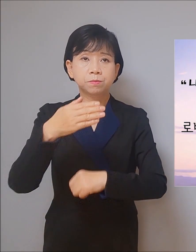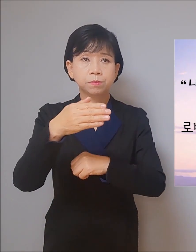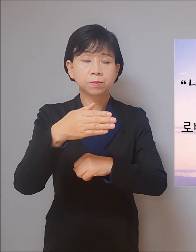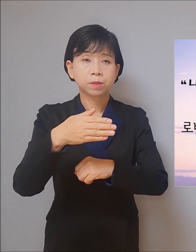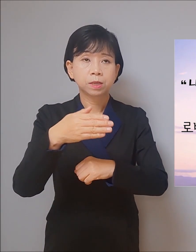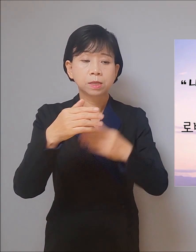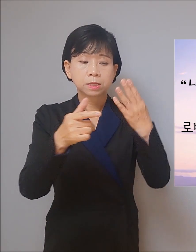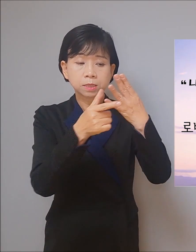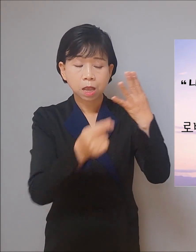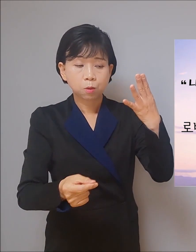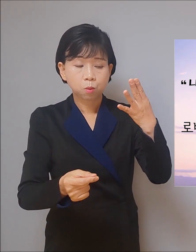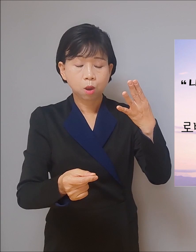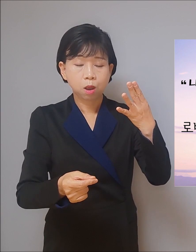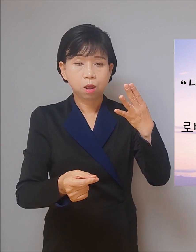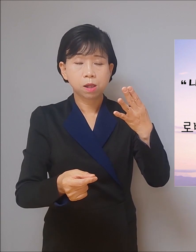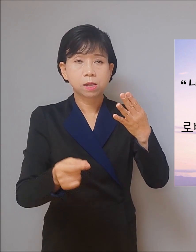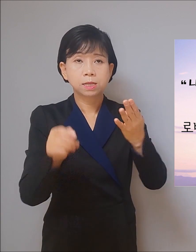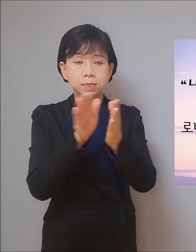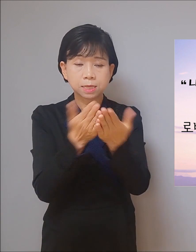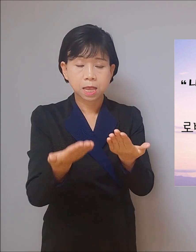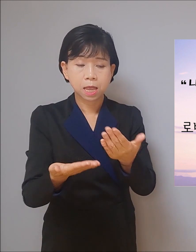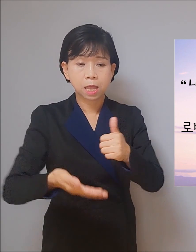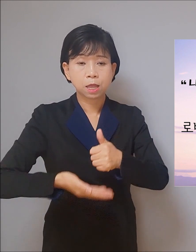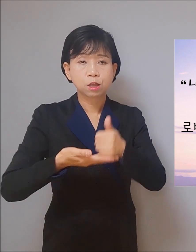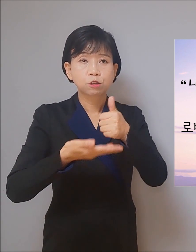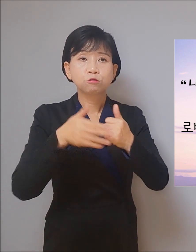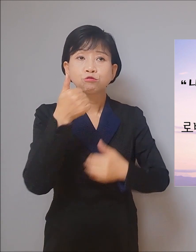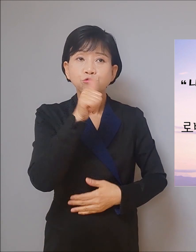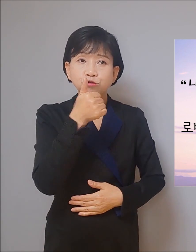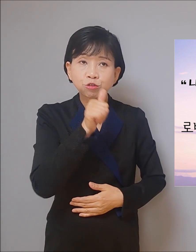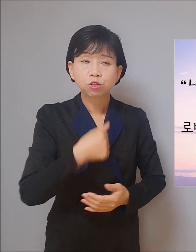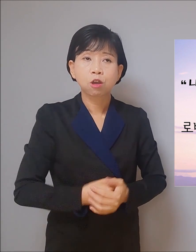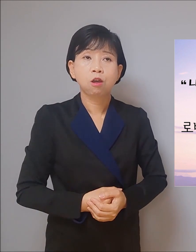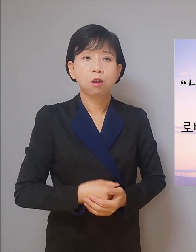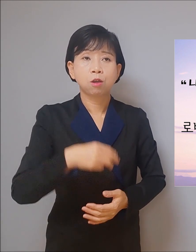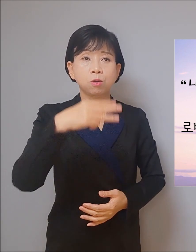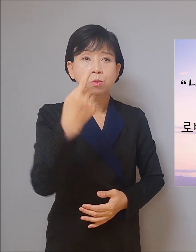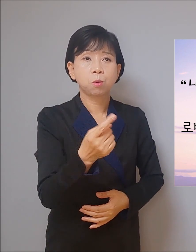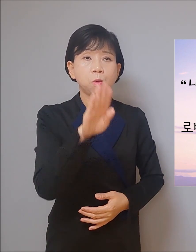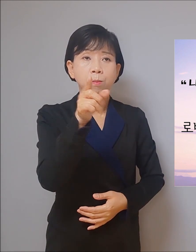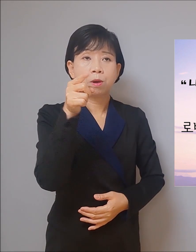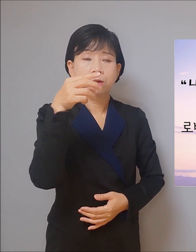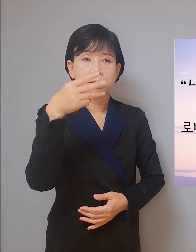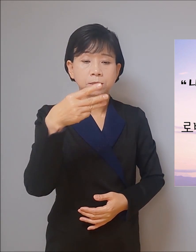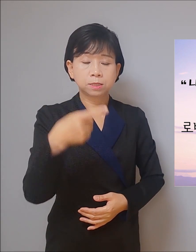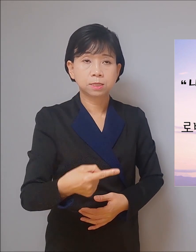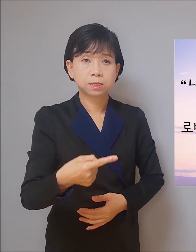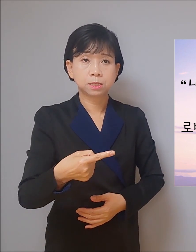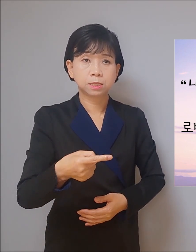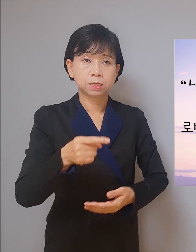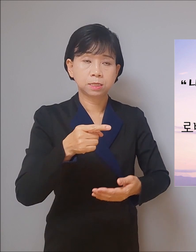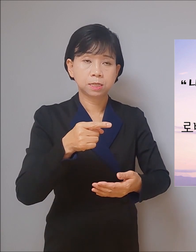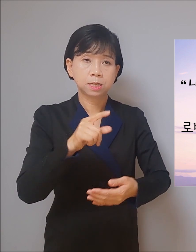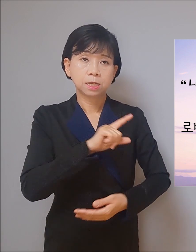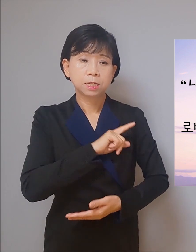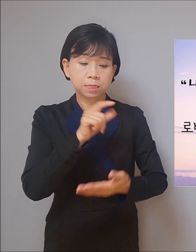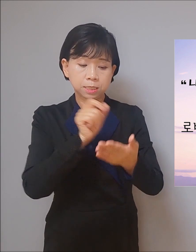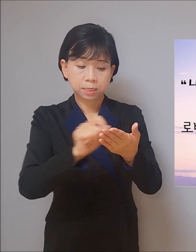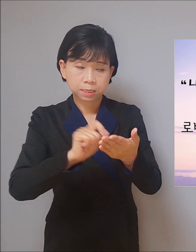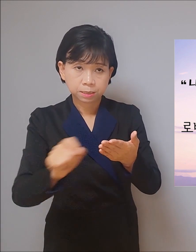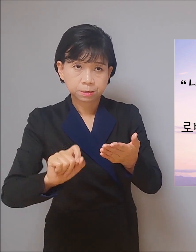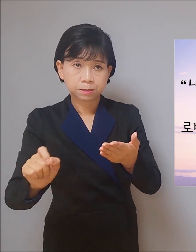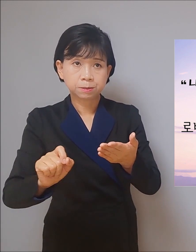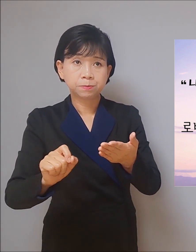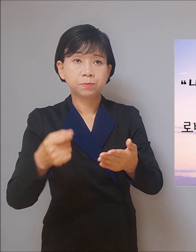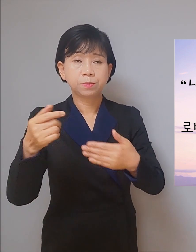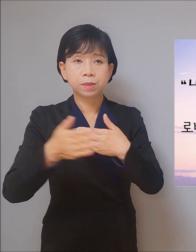4월 추천 도서는 전 세계 1천만 부의 책이 팔린 로버트 몽어의 내 마음 그리스도의 집입니다.